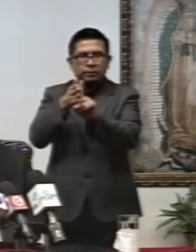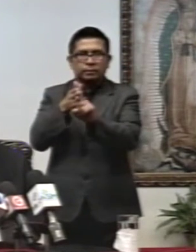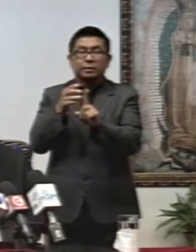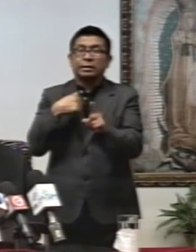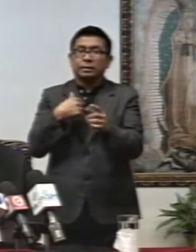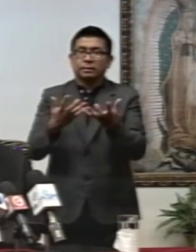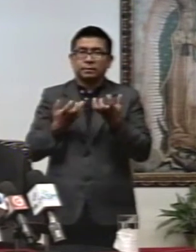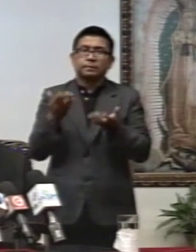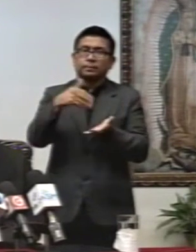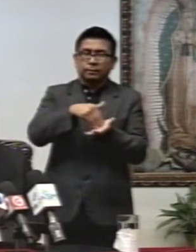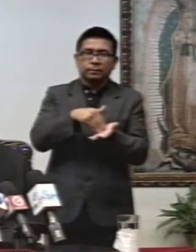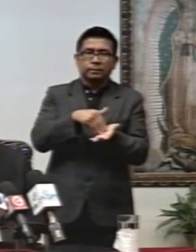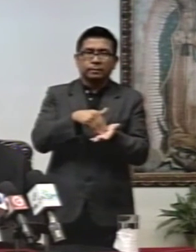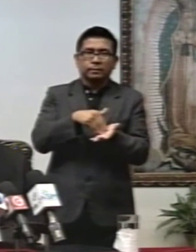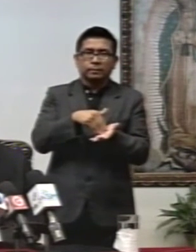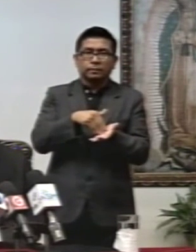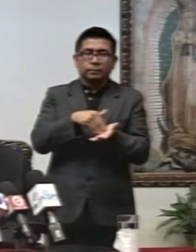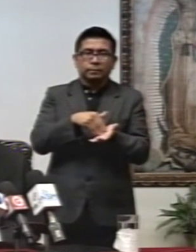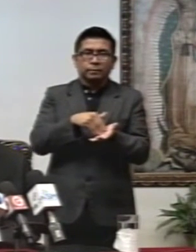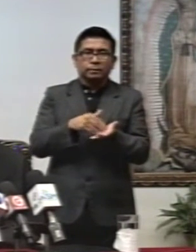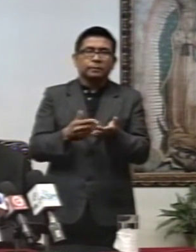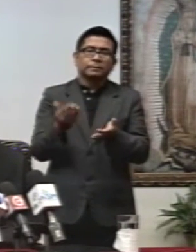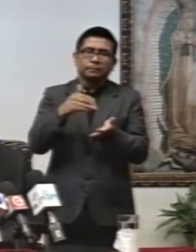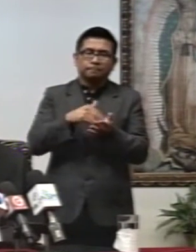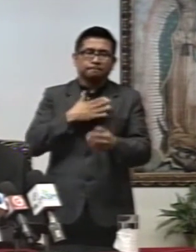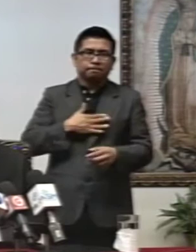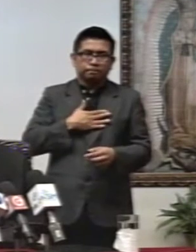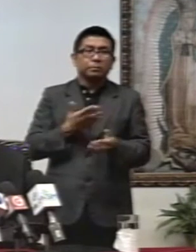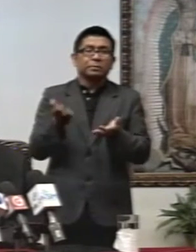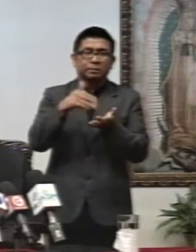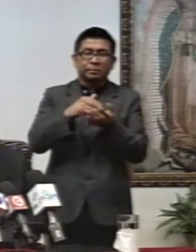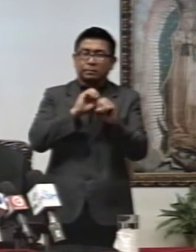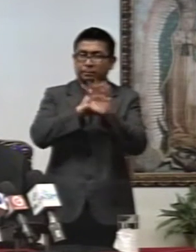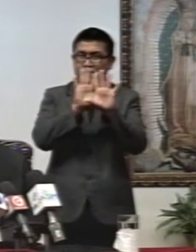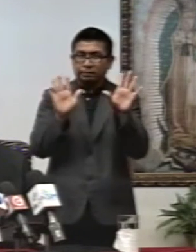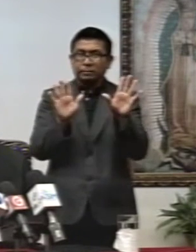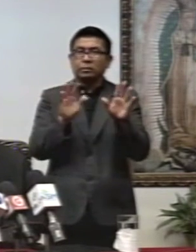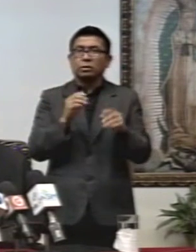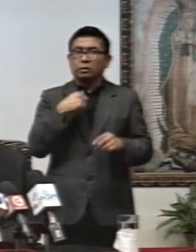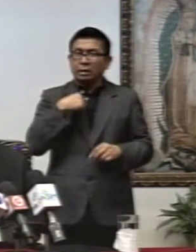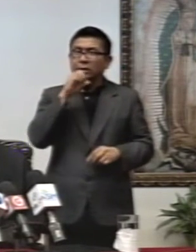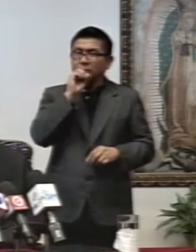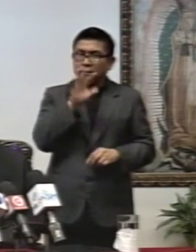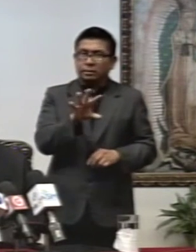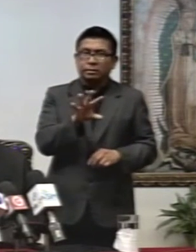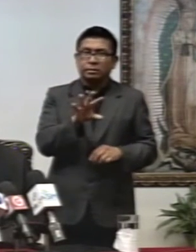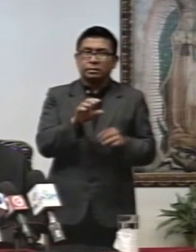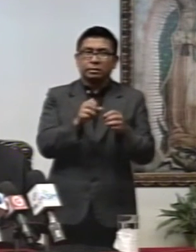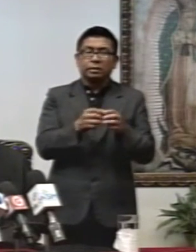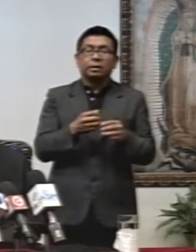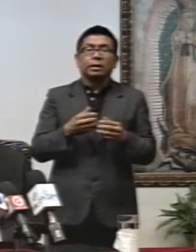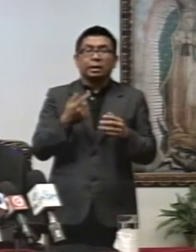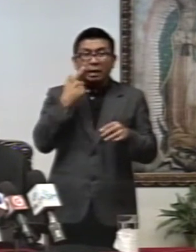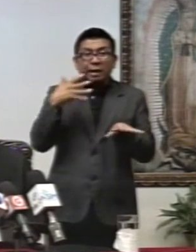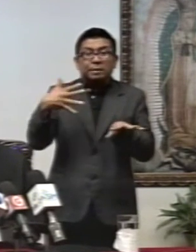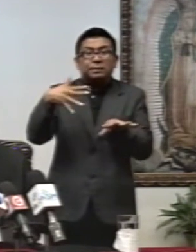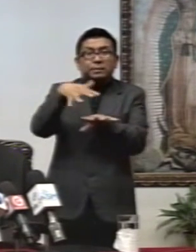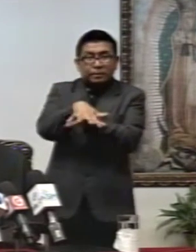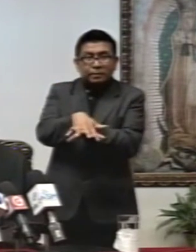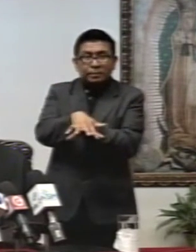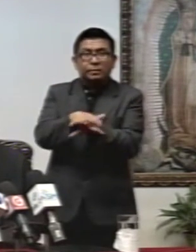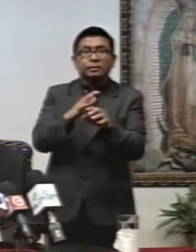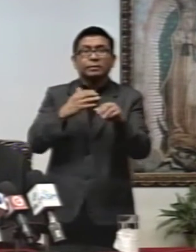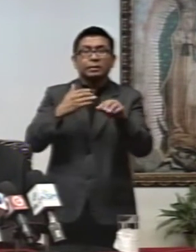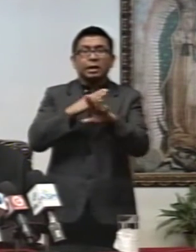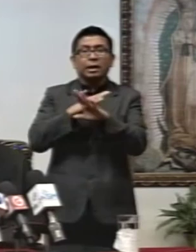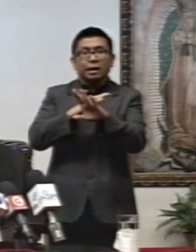quisiera, repito, perdonen la insistencia, acentuar el aspecto de la reinserción y de la